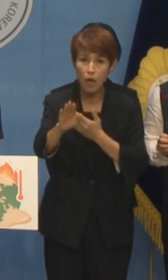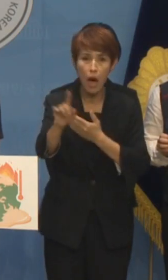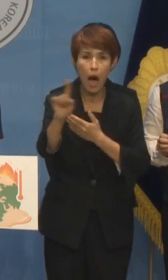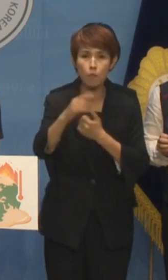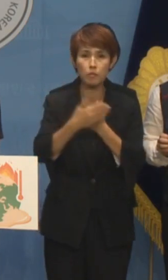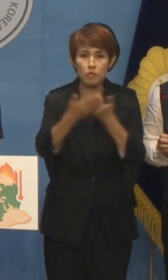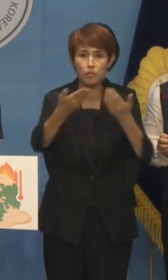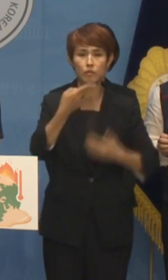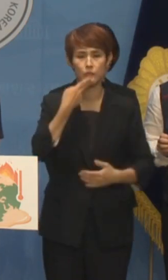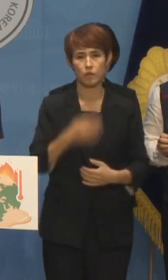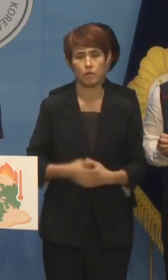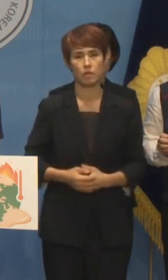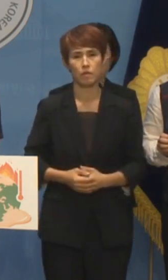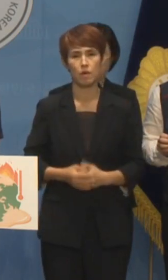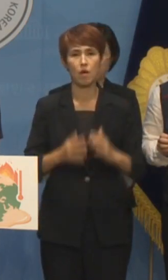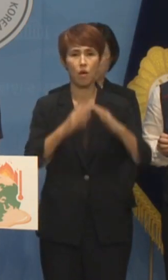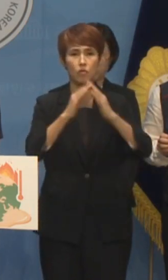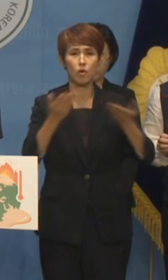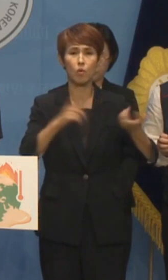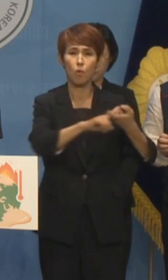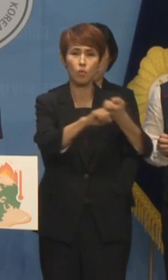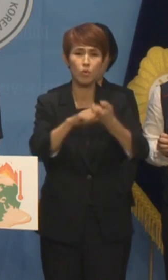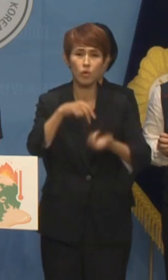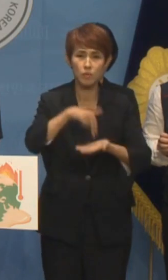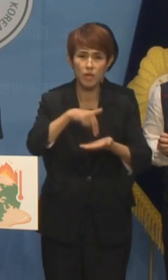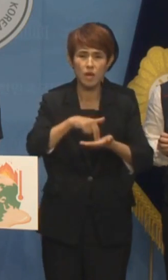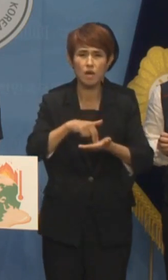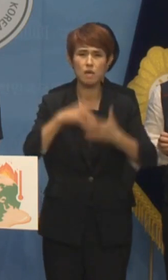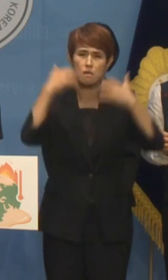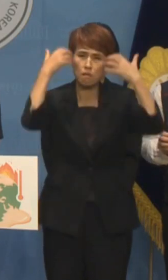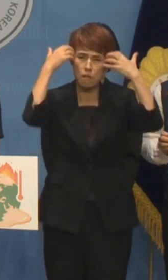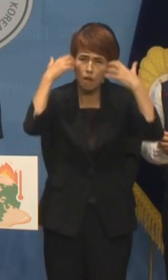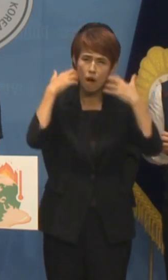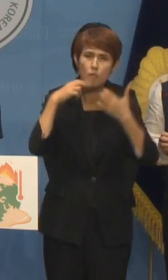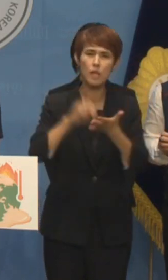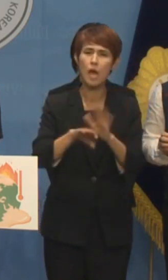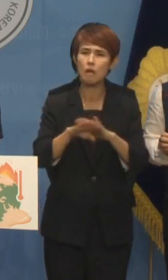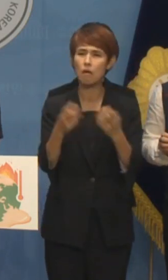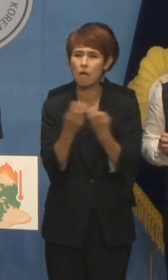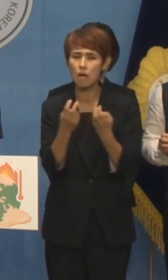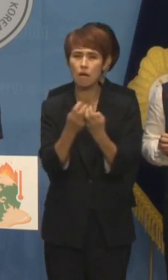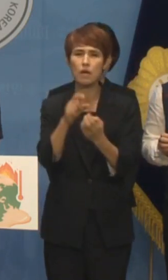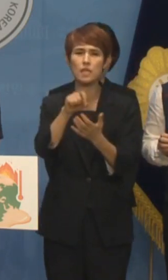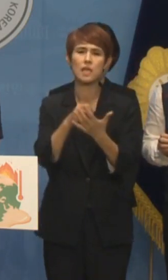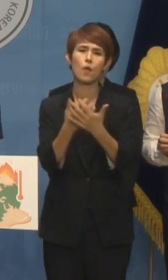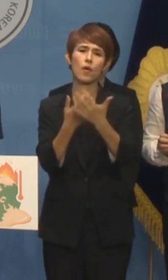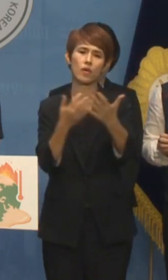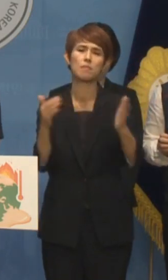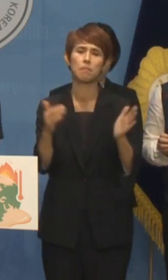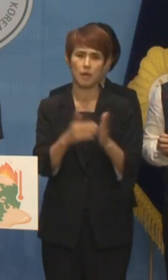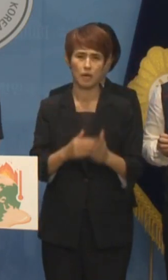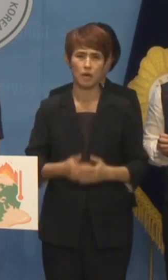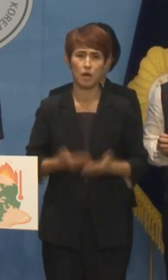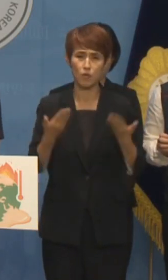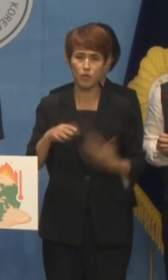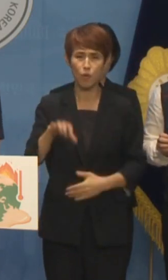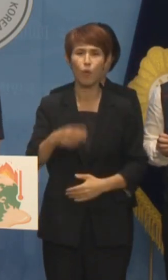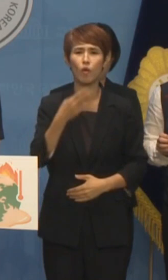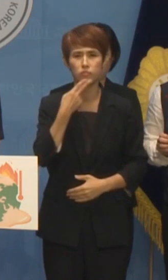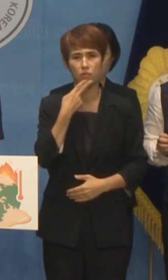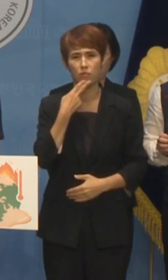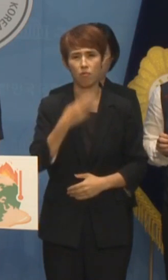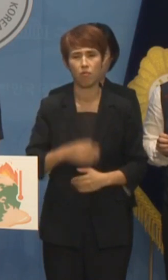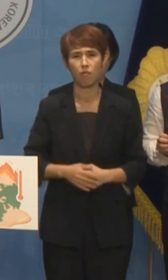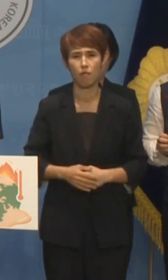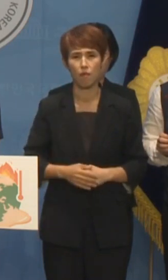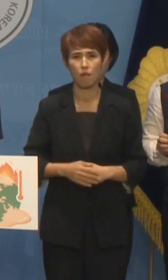매년 건설노조는 폭염 대책에 대한 기자회견을 해왔습니다. 휴게공간이 없어 길거리에서 현장 아무데나